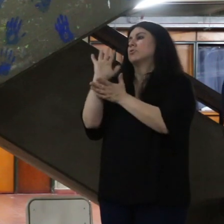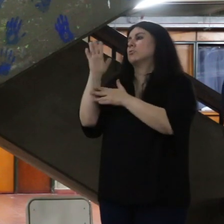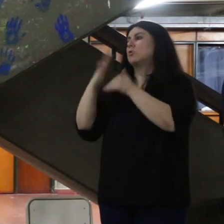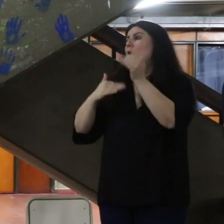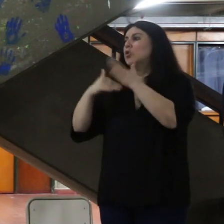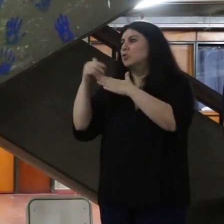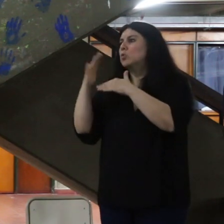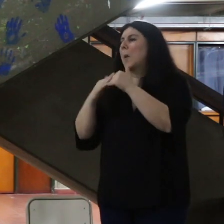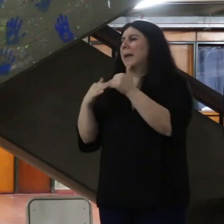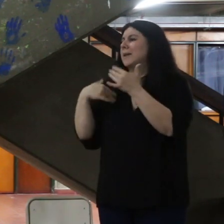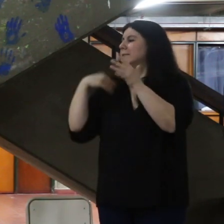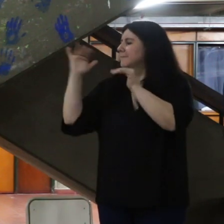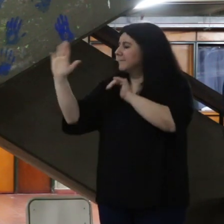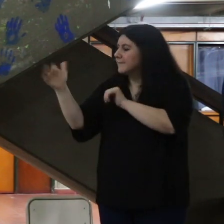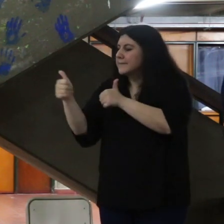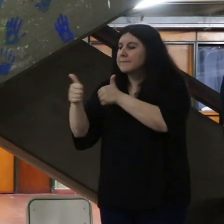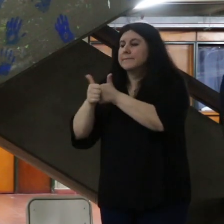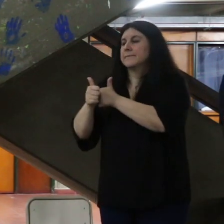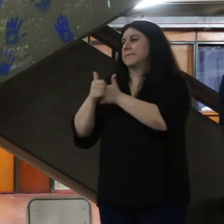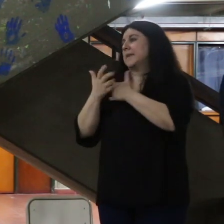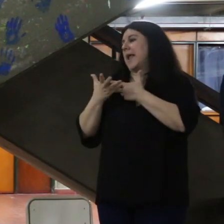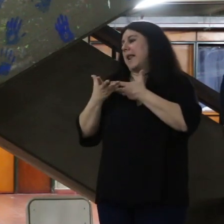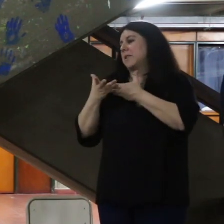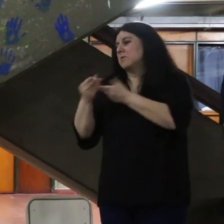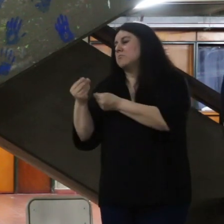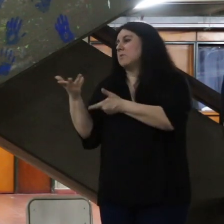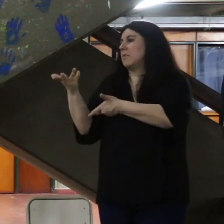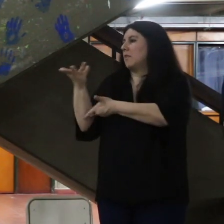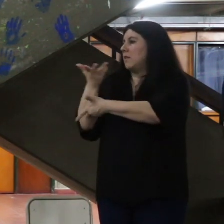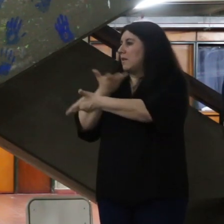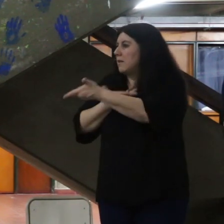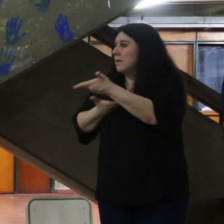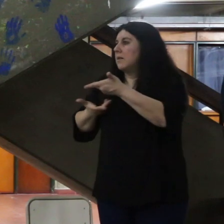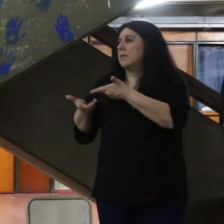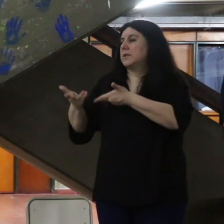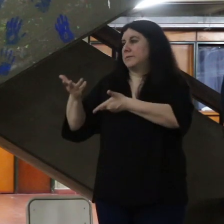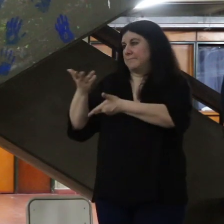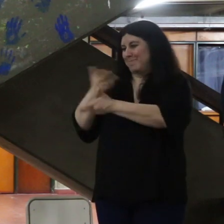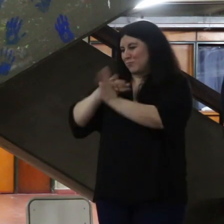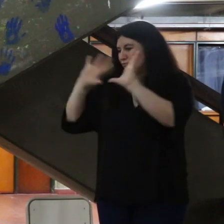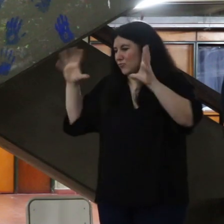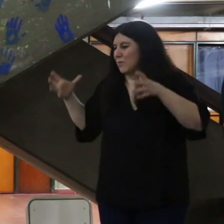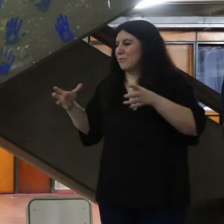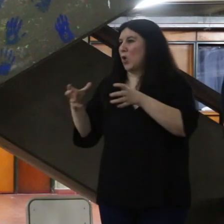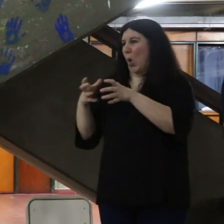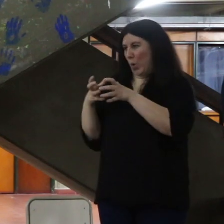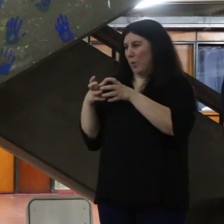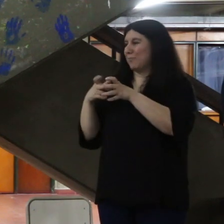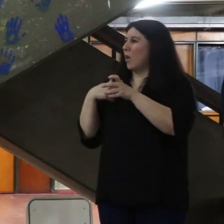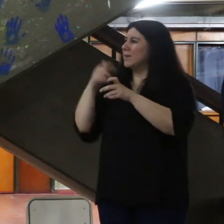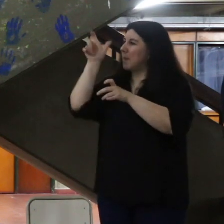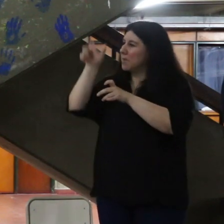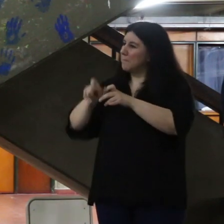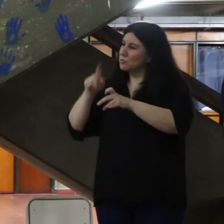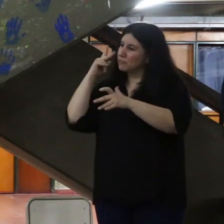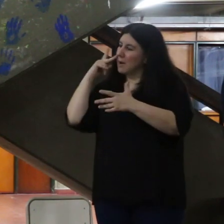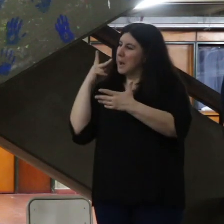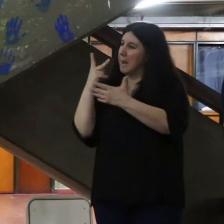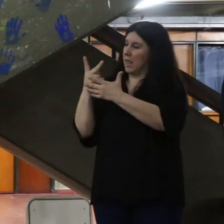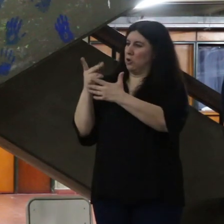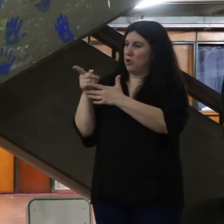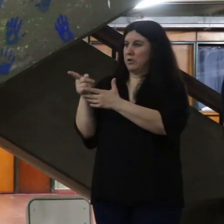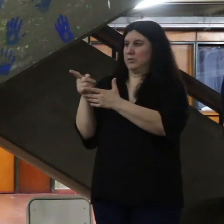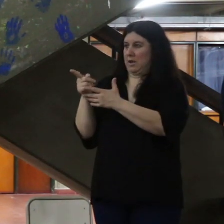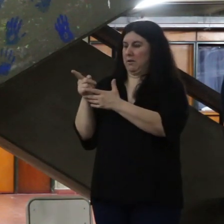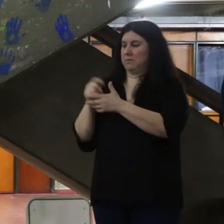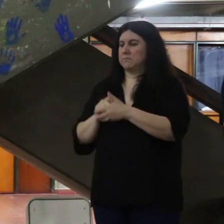de cercanía, de solidaridad, de una lógica colectiva y de reconocimiento. No